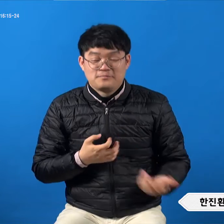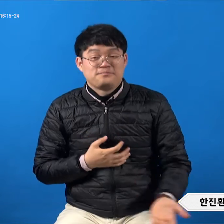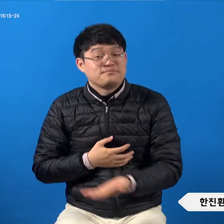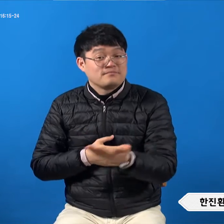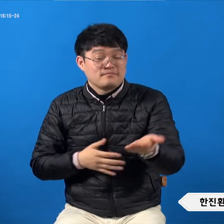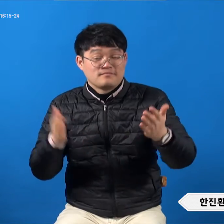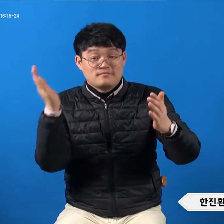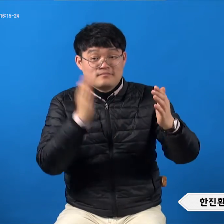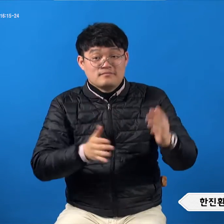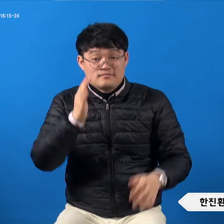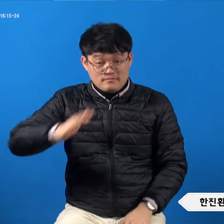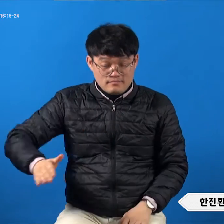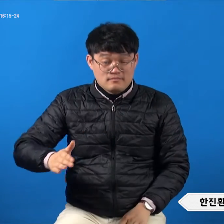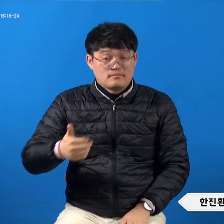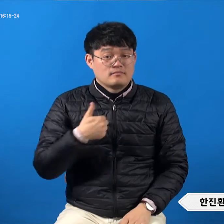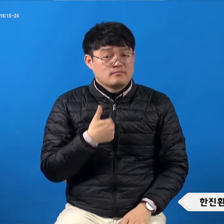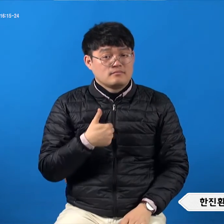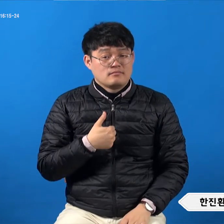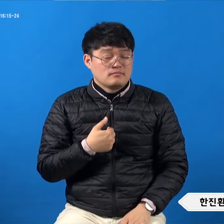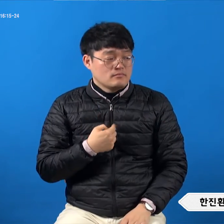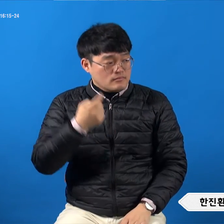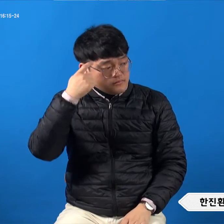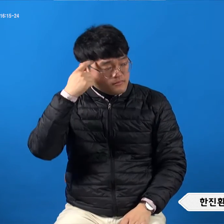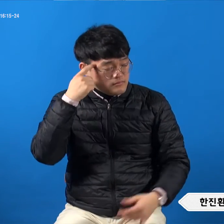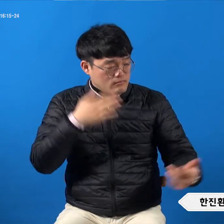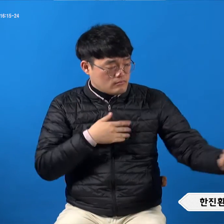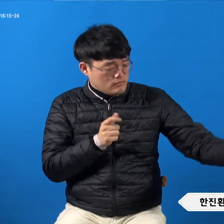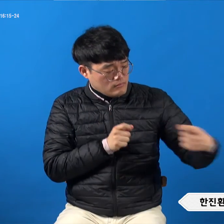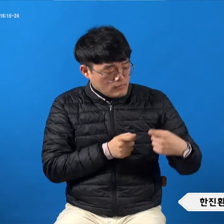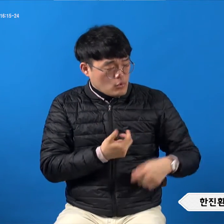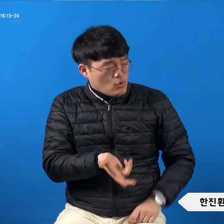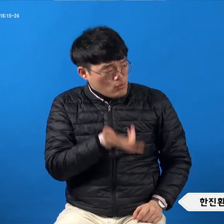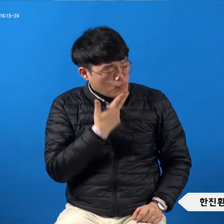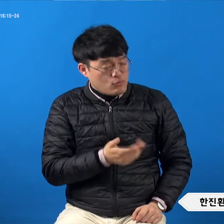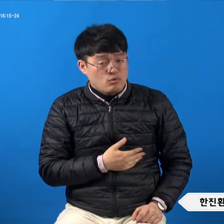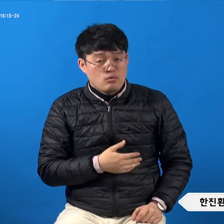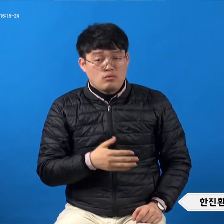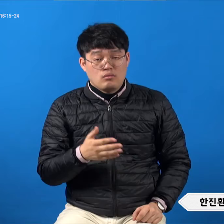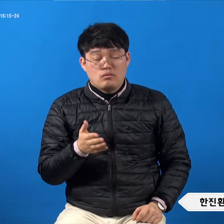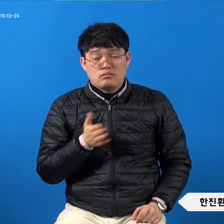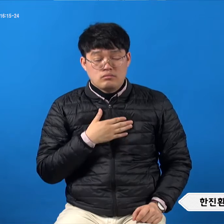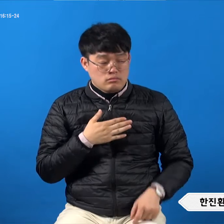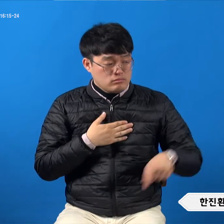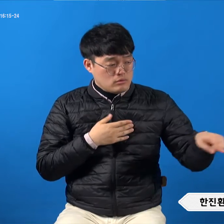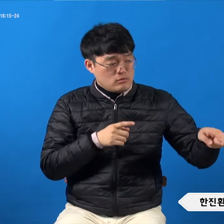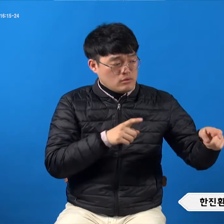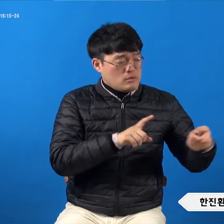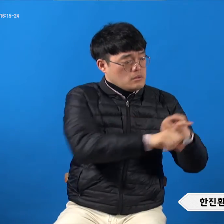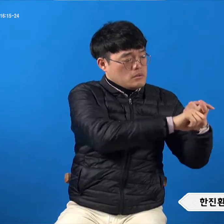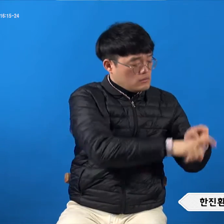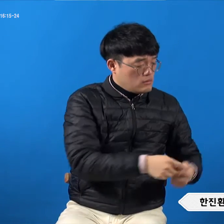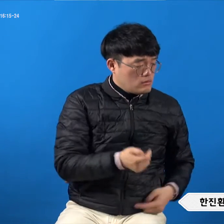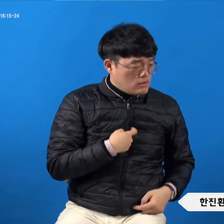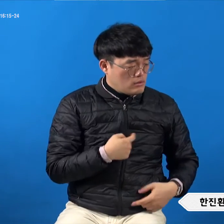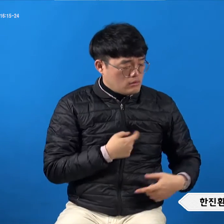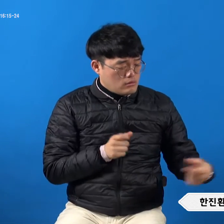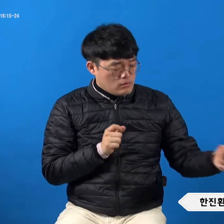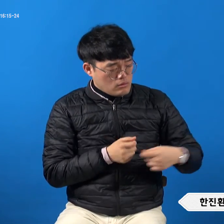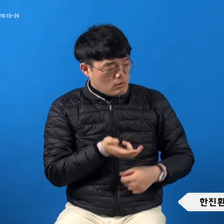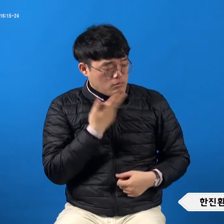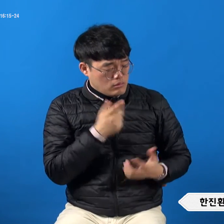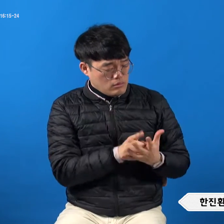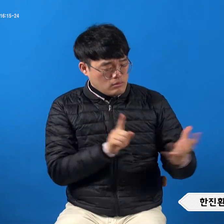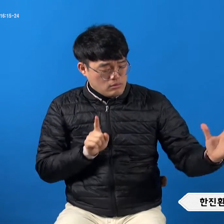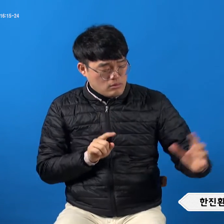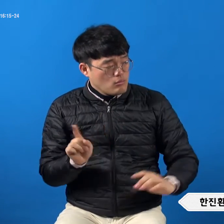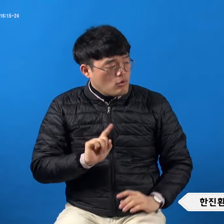절대로 여러분, 왜 사람들이 나에게 다가오지 않는 거야? 지네들끼리 끼리끼리 그냥 올려다니고 나는